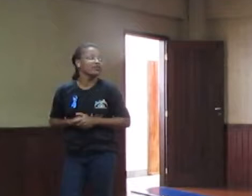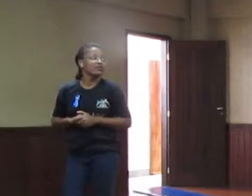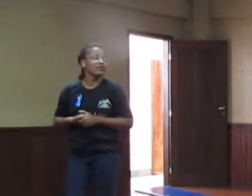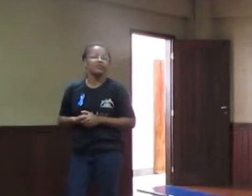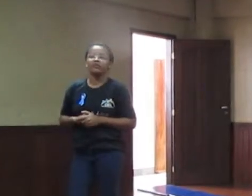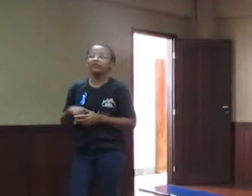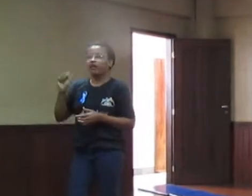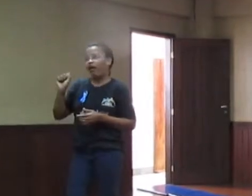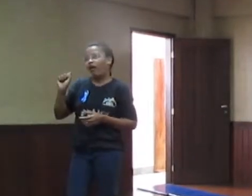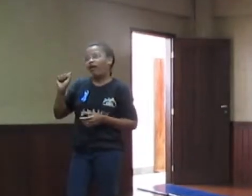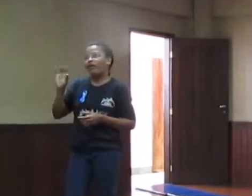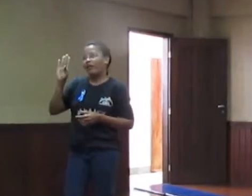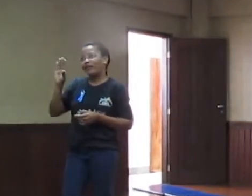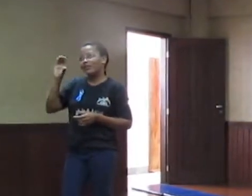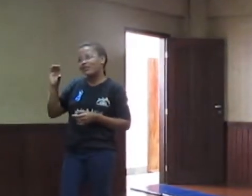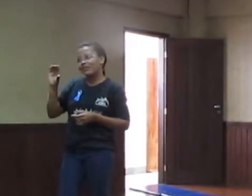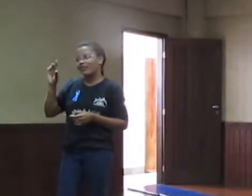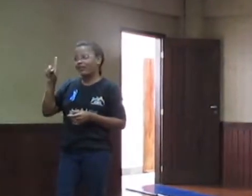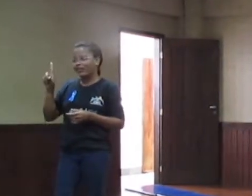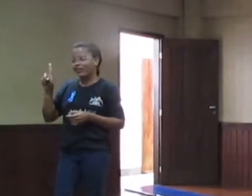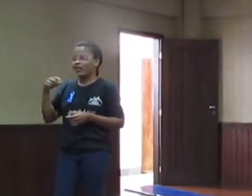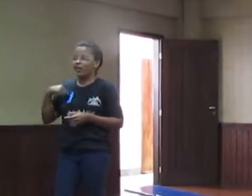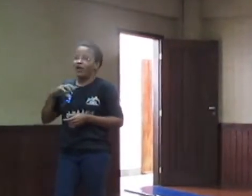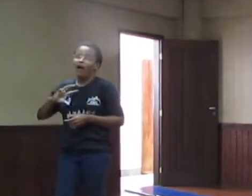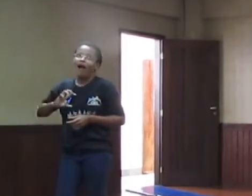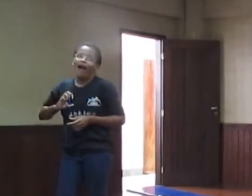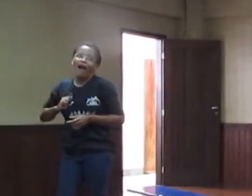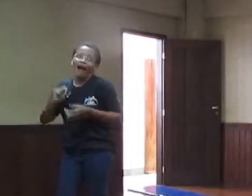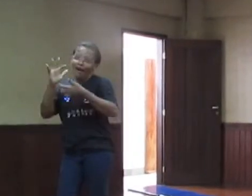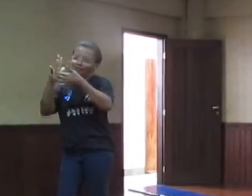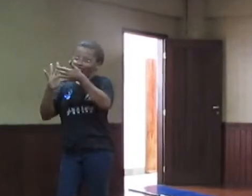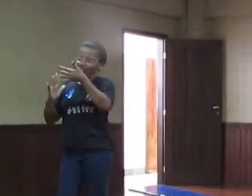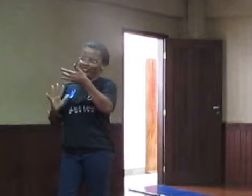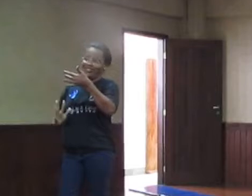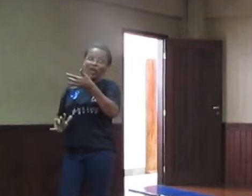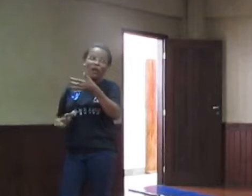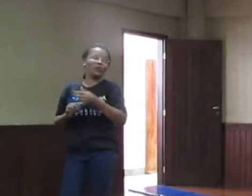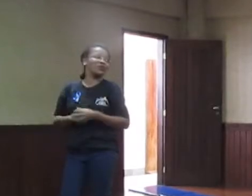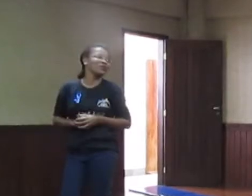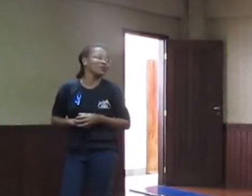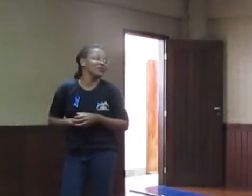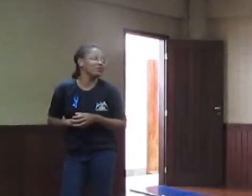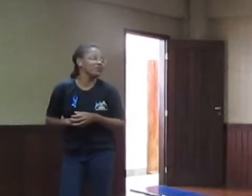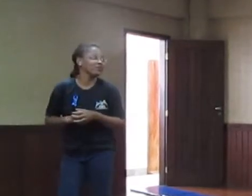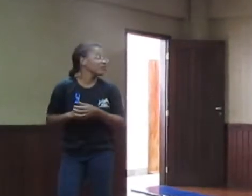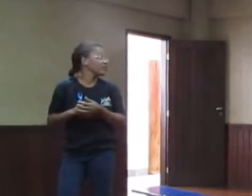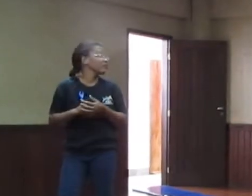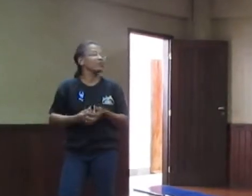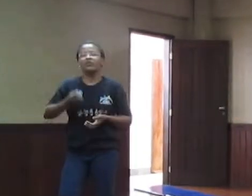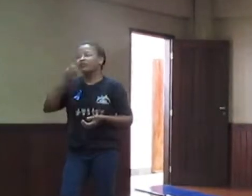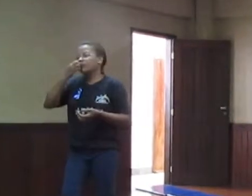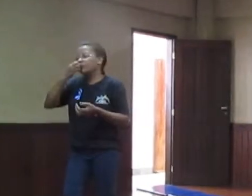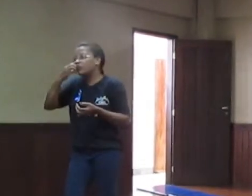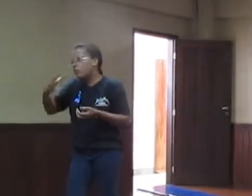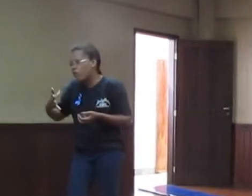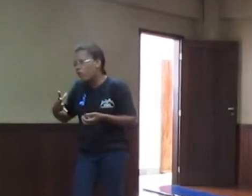Alfabeto e Libras. Eu amo Libras, viu? Eu amo. O aplicativo Alfabeto Libras, ele é ideal para